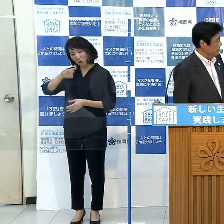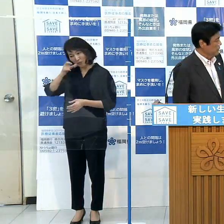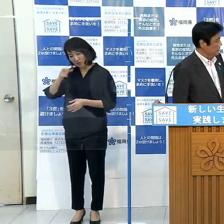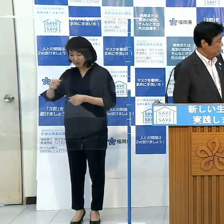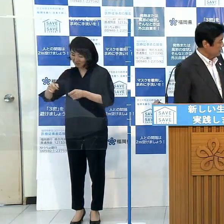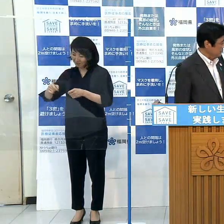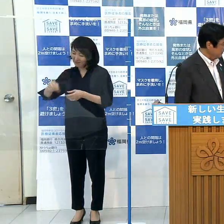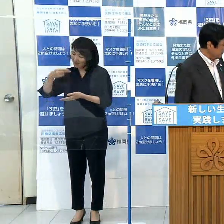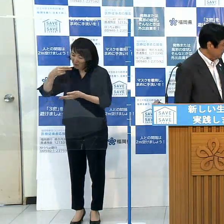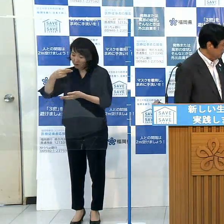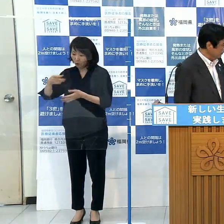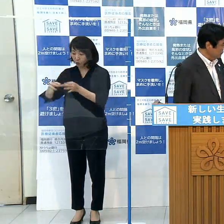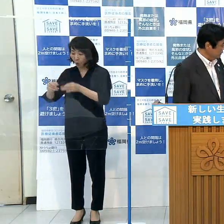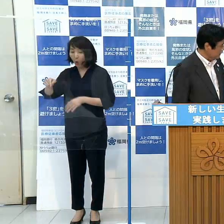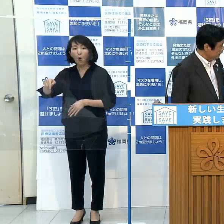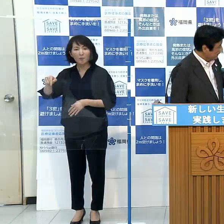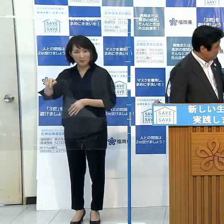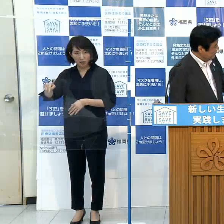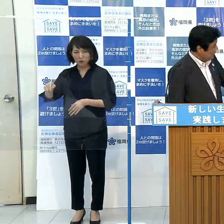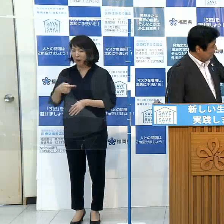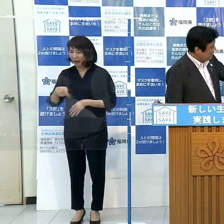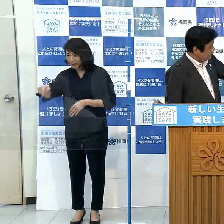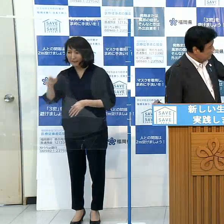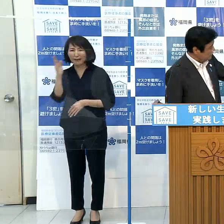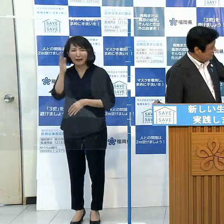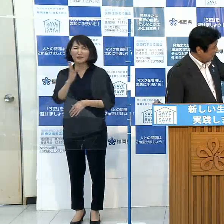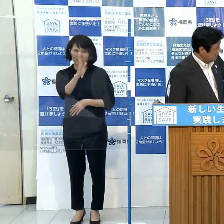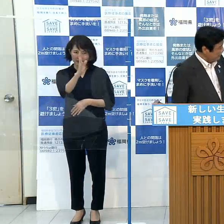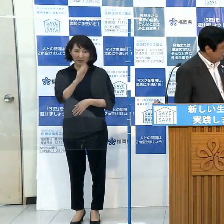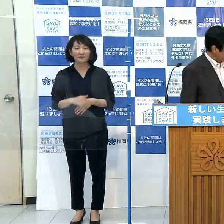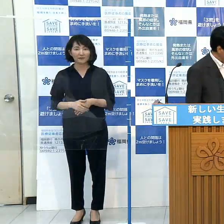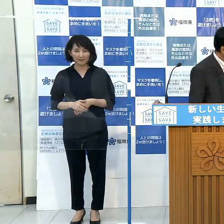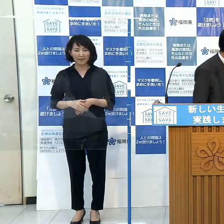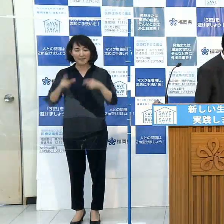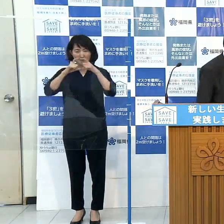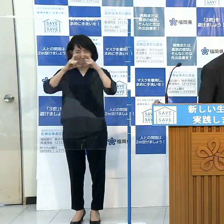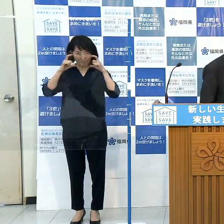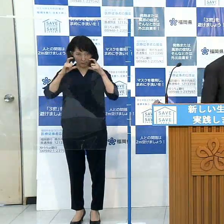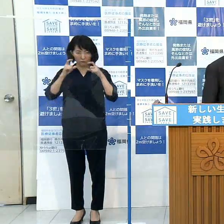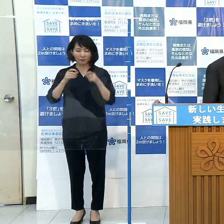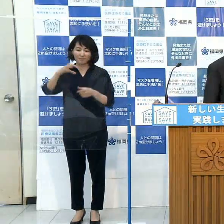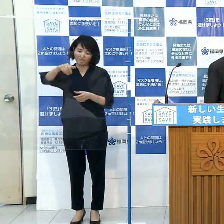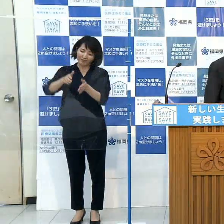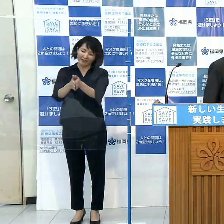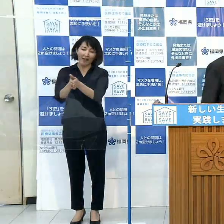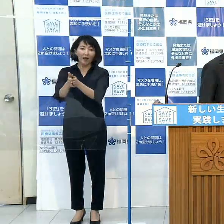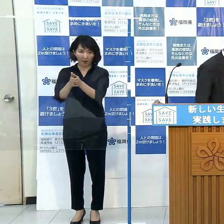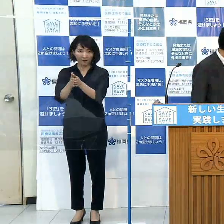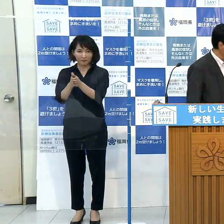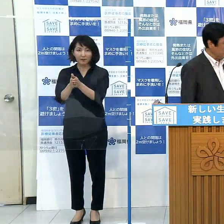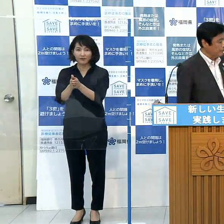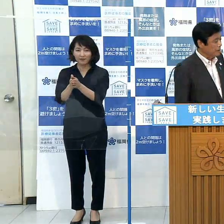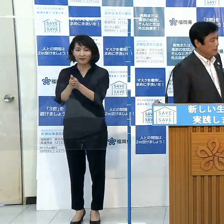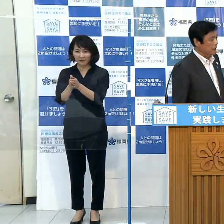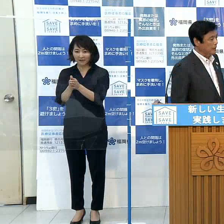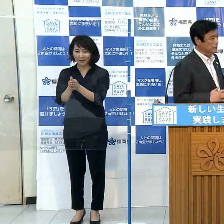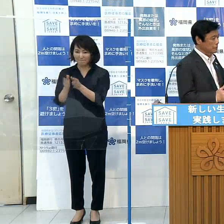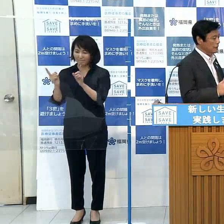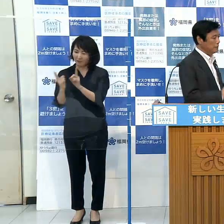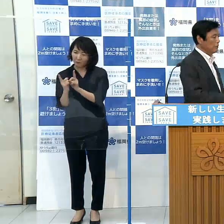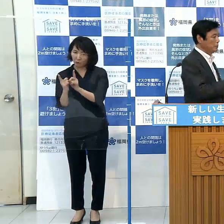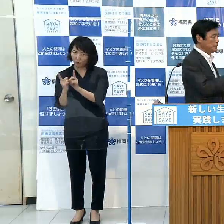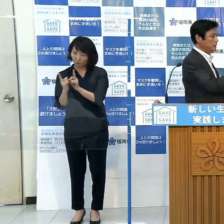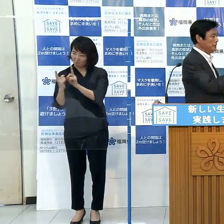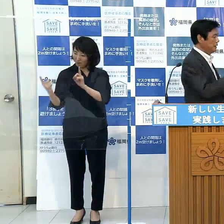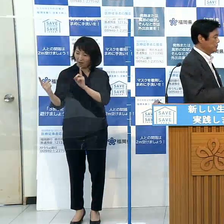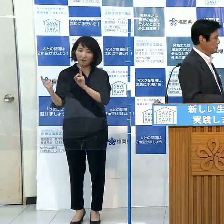というのは控えていただきたいと思います。それからマスク、手洗い、人との距離、 3密の回避というのはそれぞれが外出